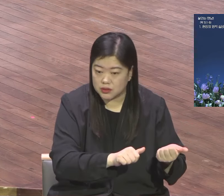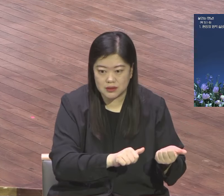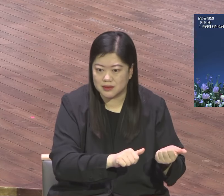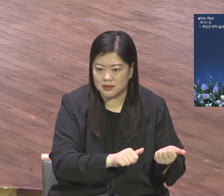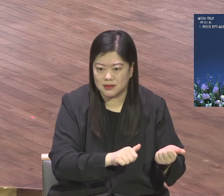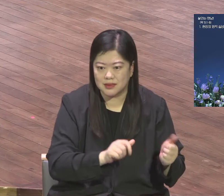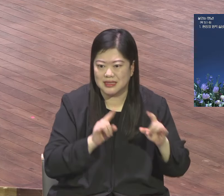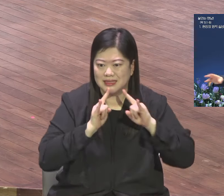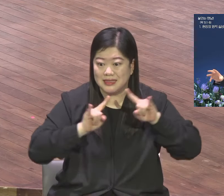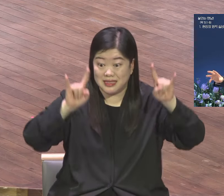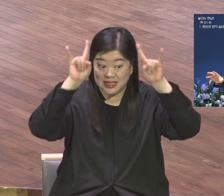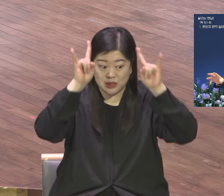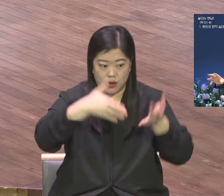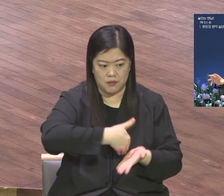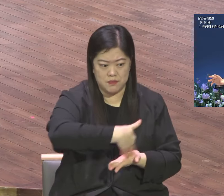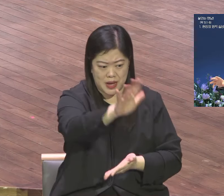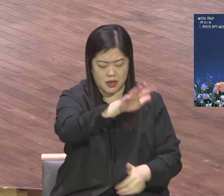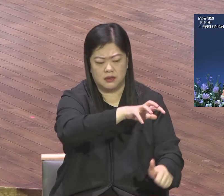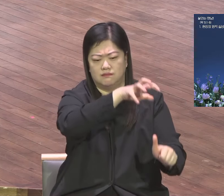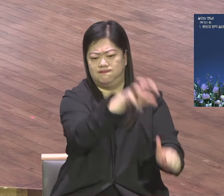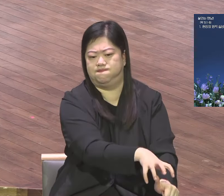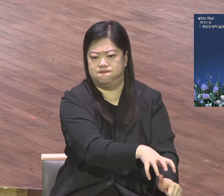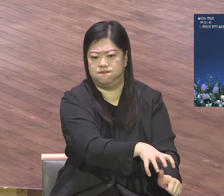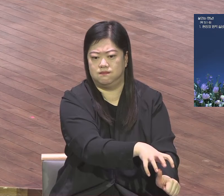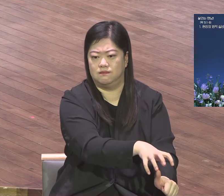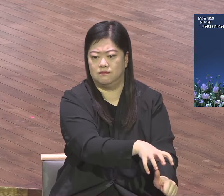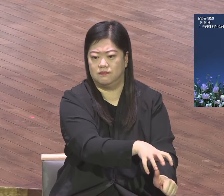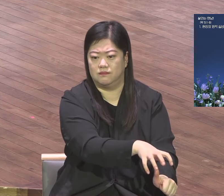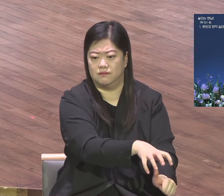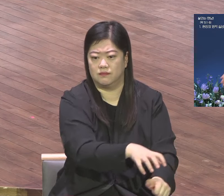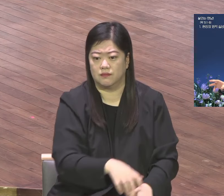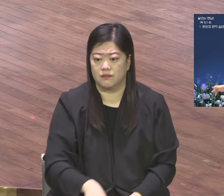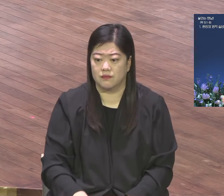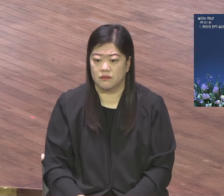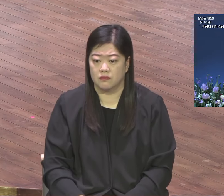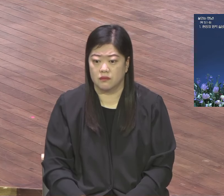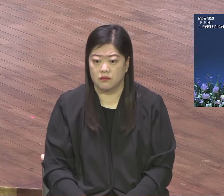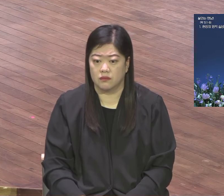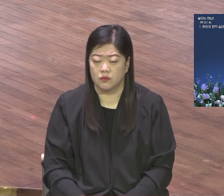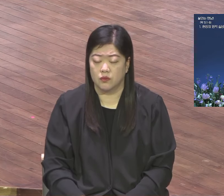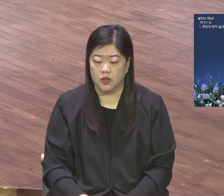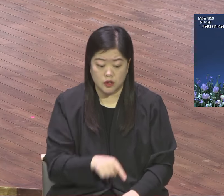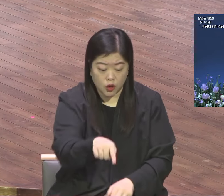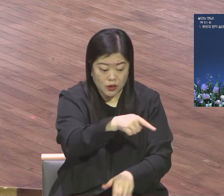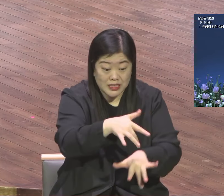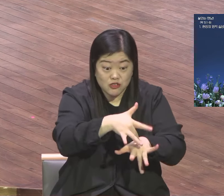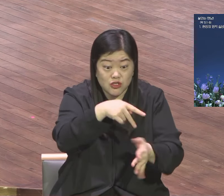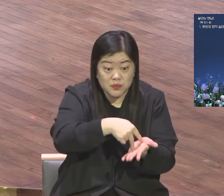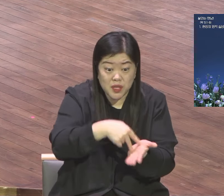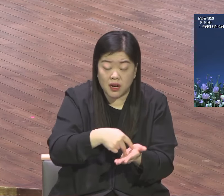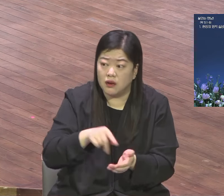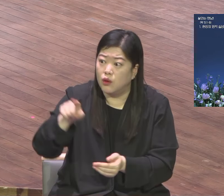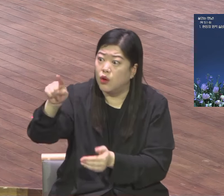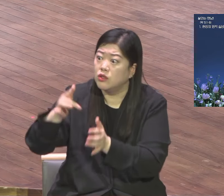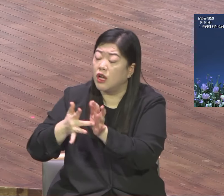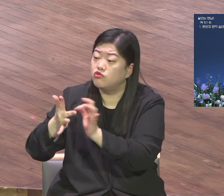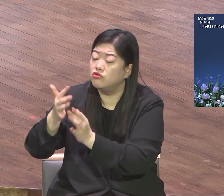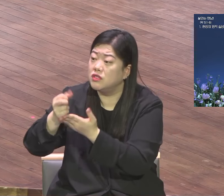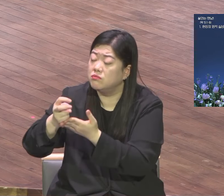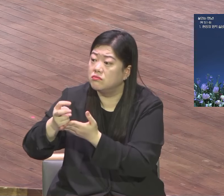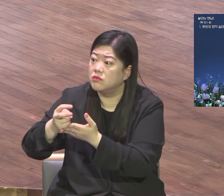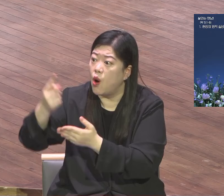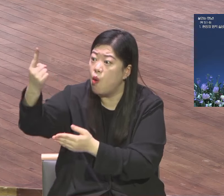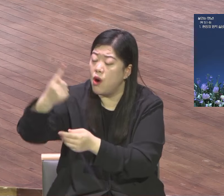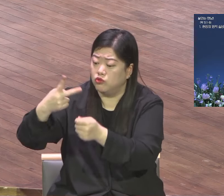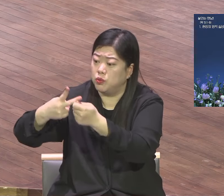있는 무주갱 속으로 다 갇히게 돼 있어요. 그 시간이 안 되는데 왜 벌써 왔냐는 얘기예요, 지금. 자기는 그때까지인데